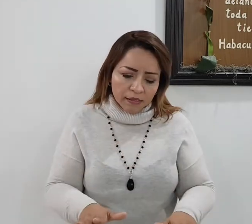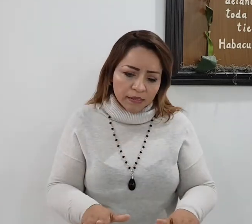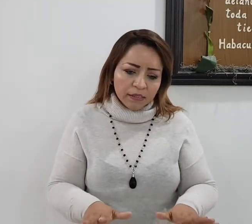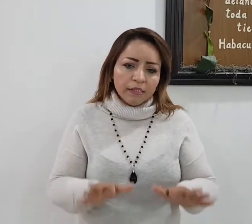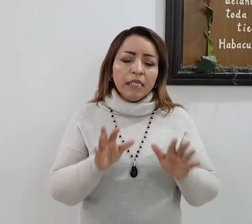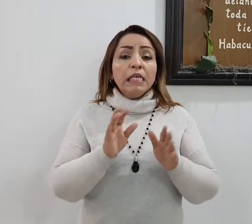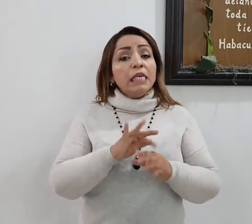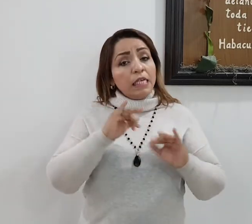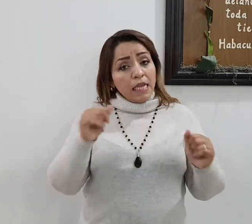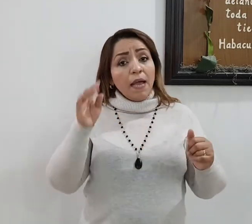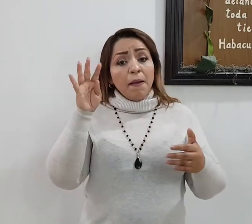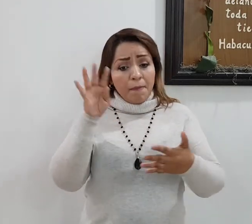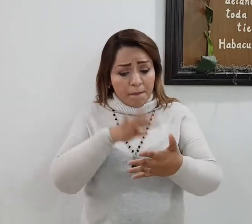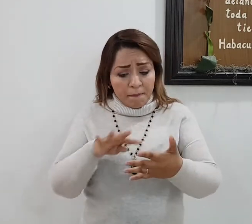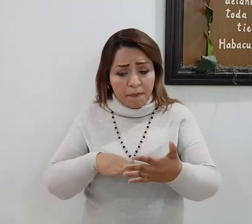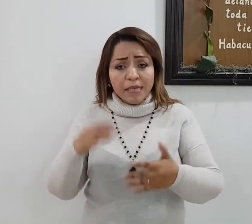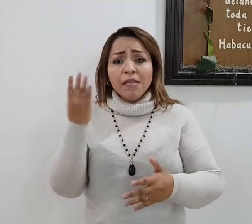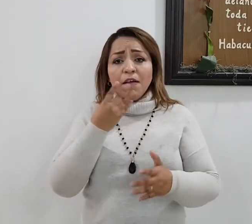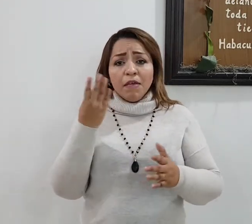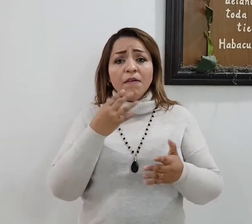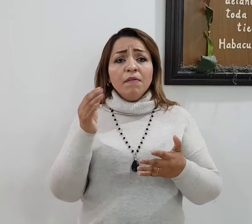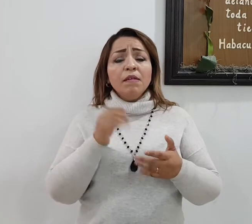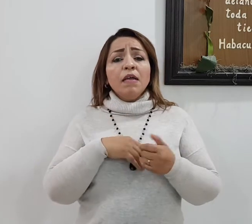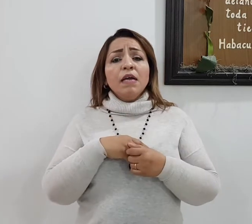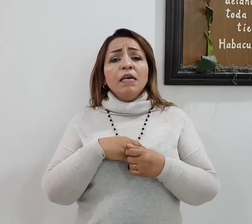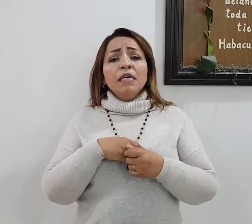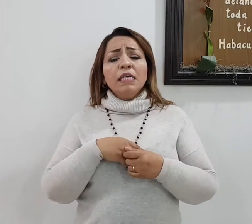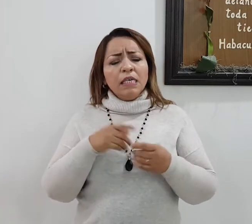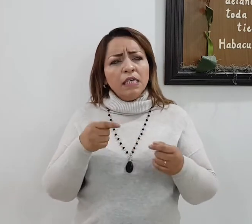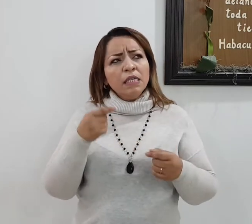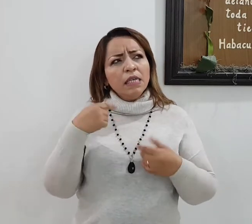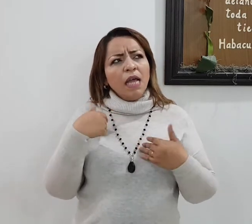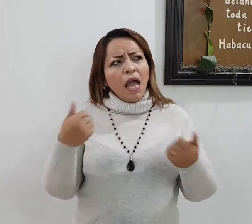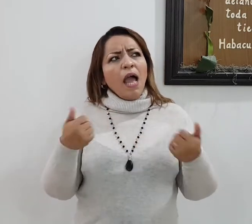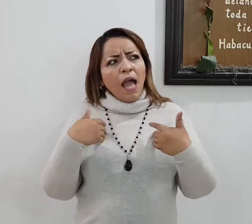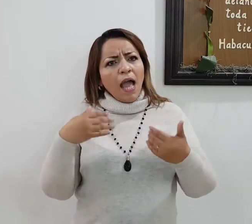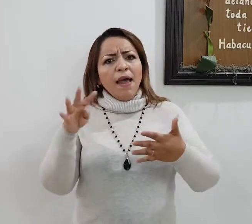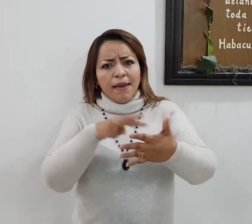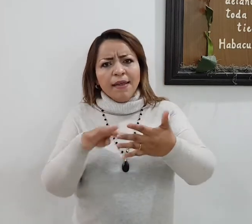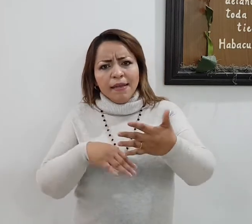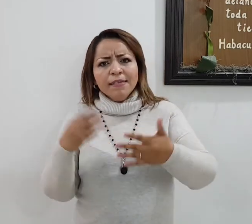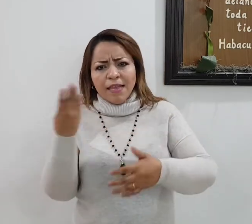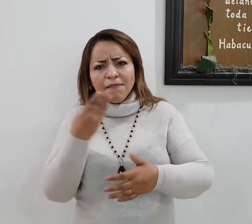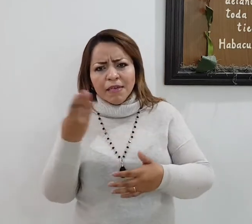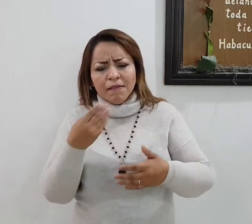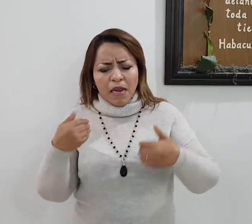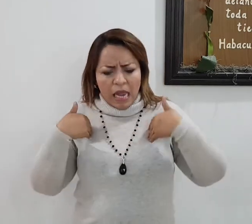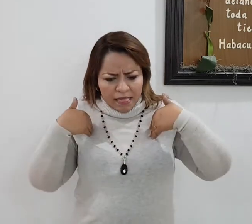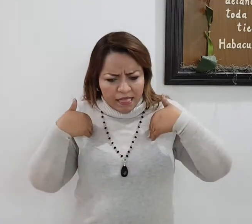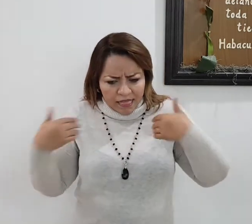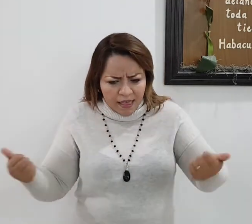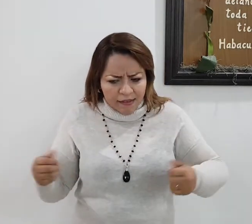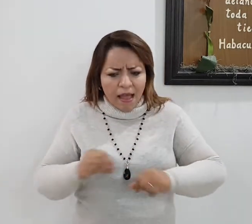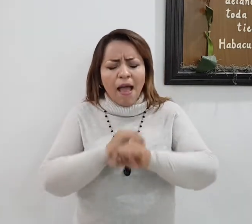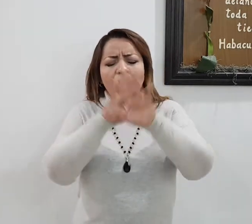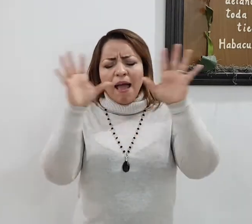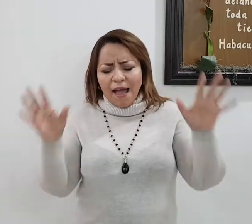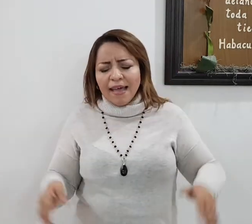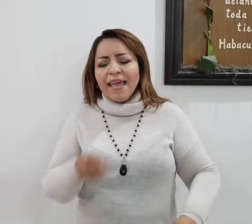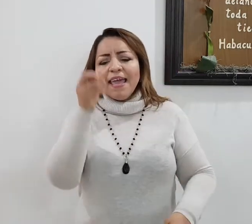hacer, pero lo encontré en la palabra del Señor. O busco el consejo y me leen la palabra y digo, eso es lo que yo quería